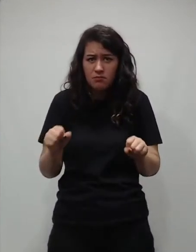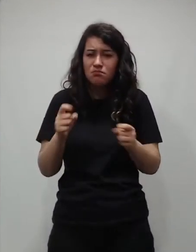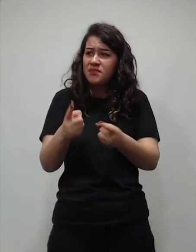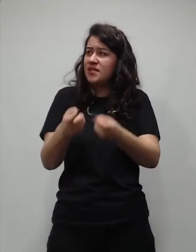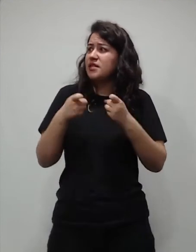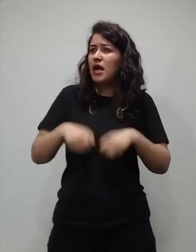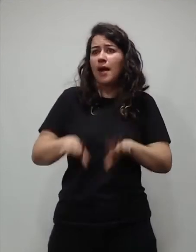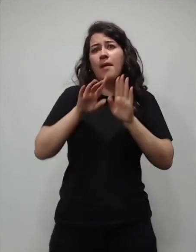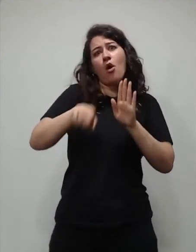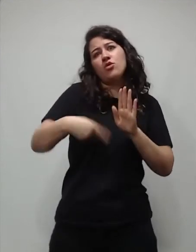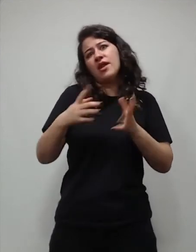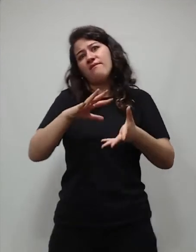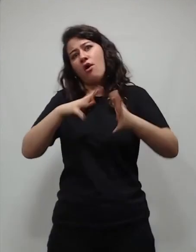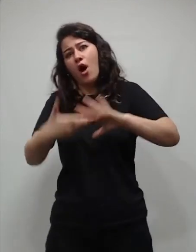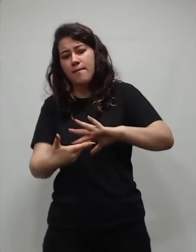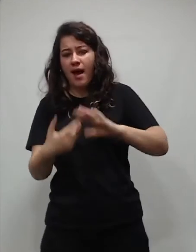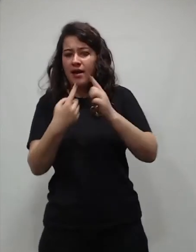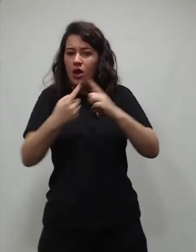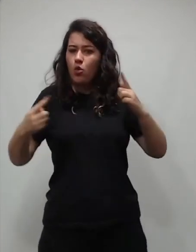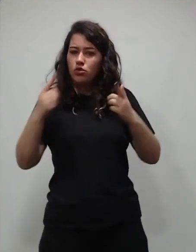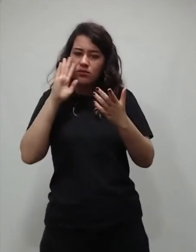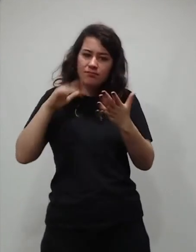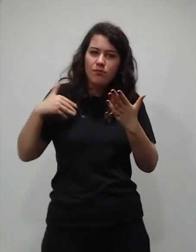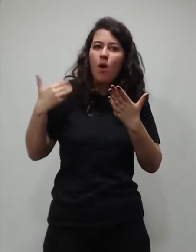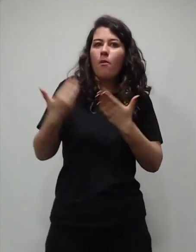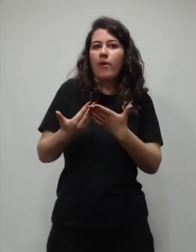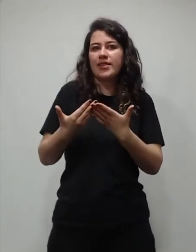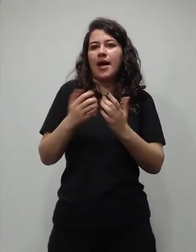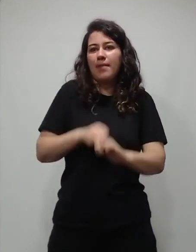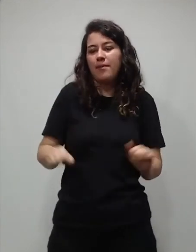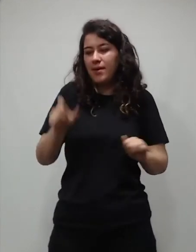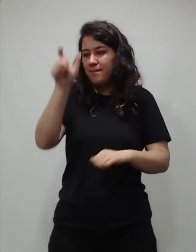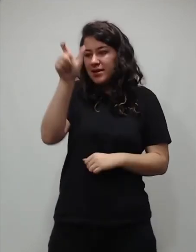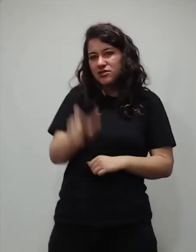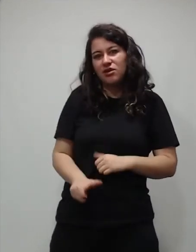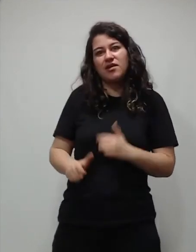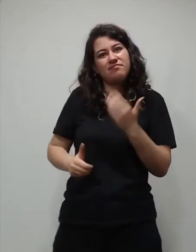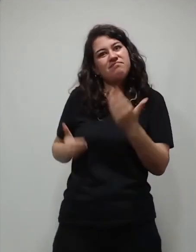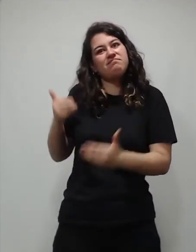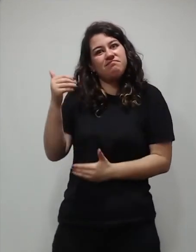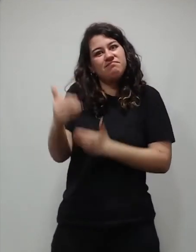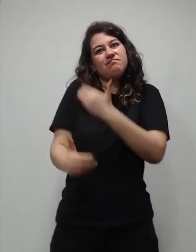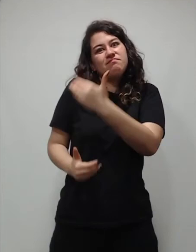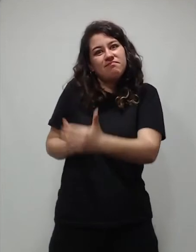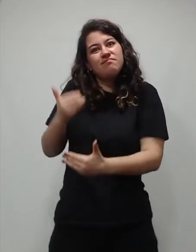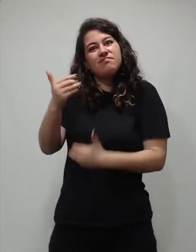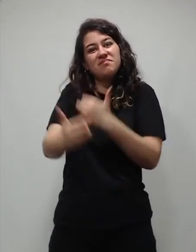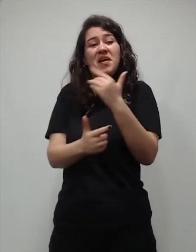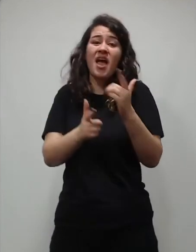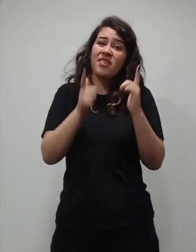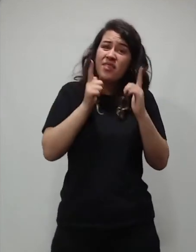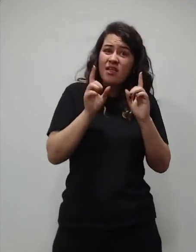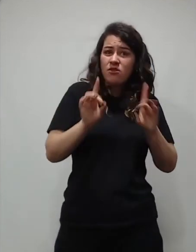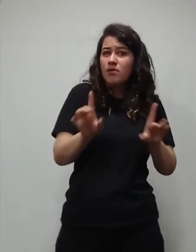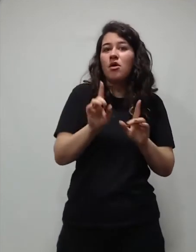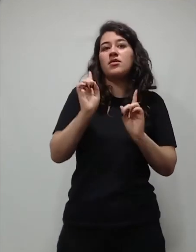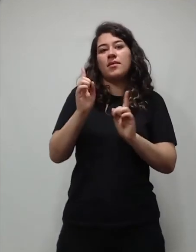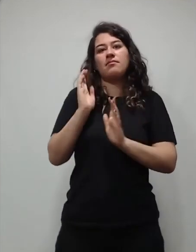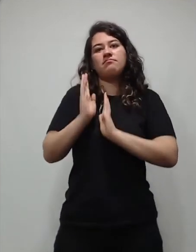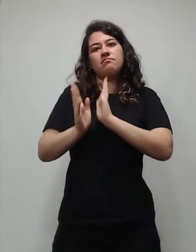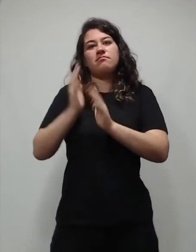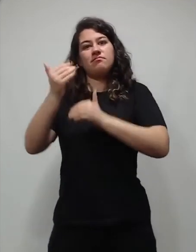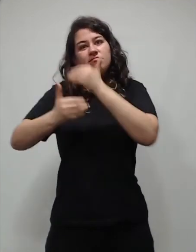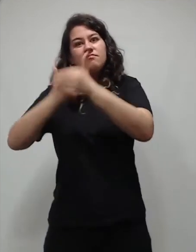Precisará tal vez otro tipo de recursos y de planteos para que esta persona pueda transitar no solo entretenida, sino